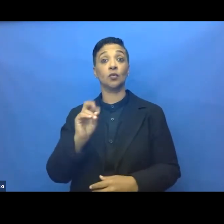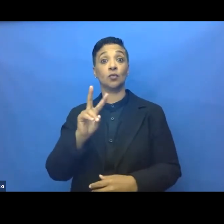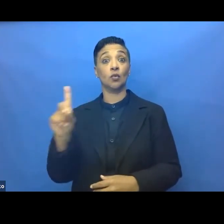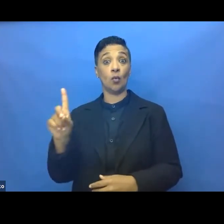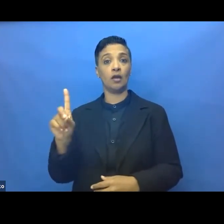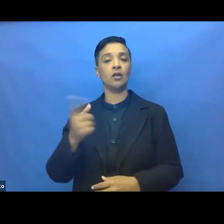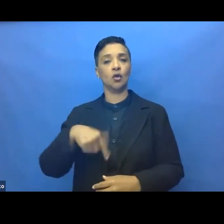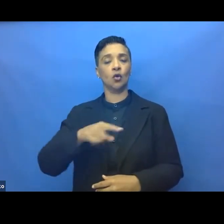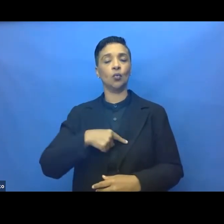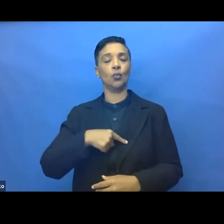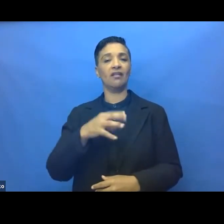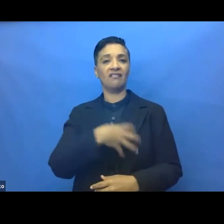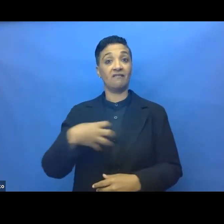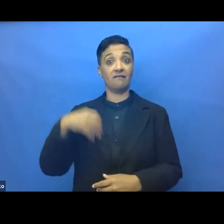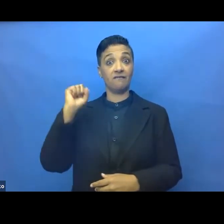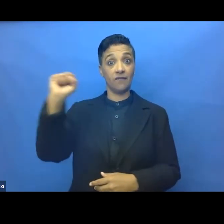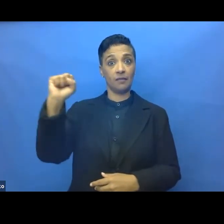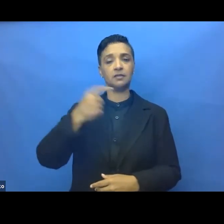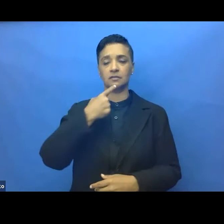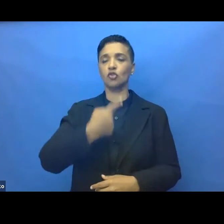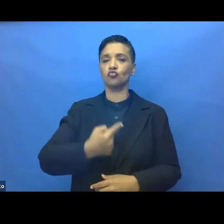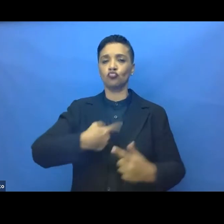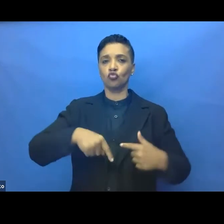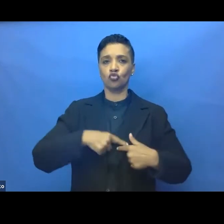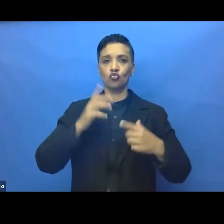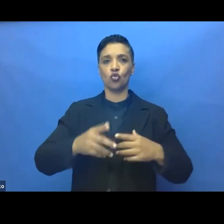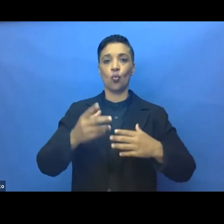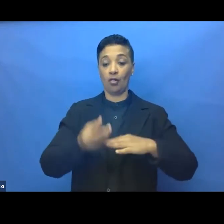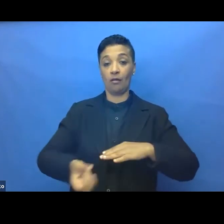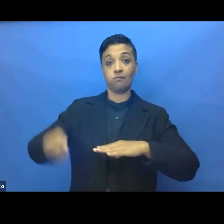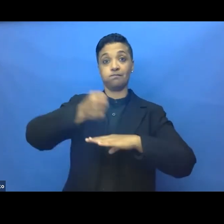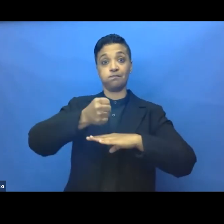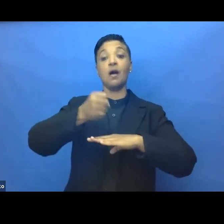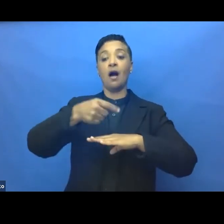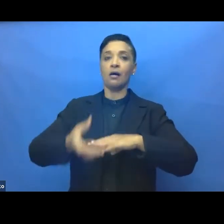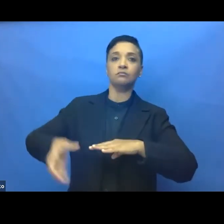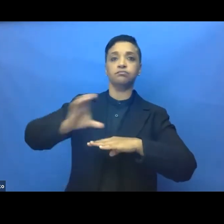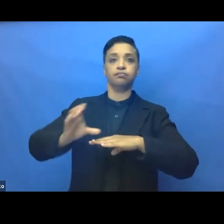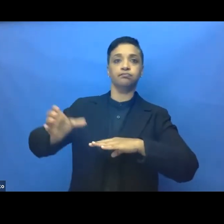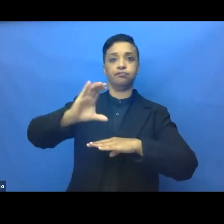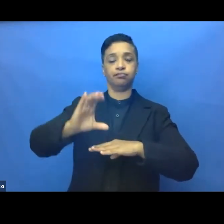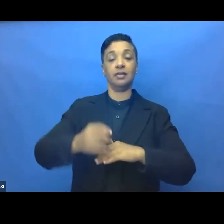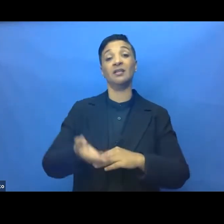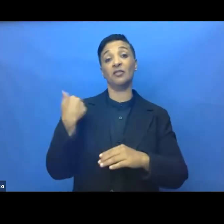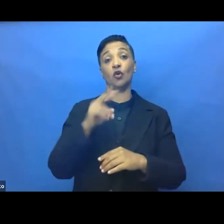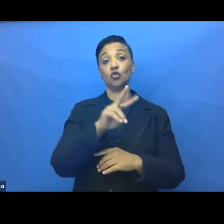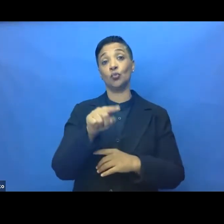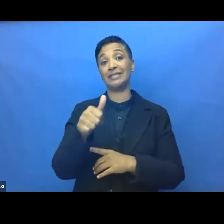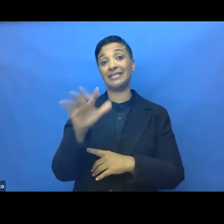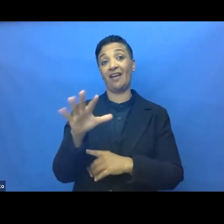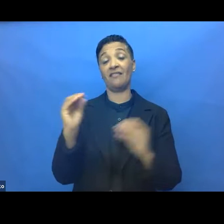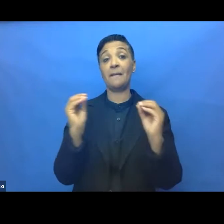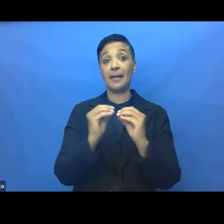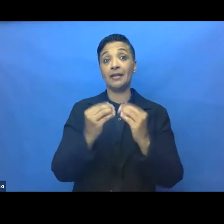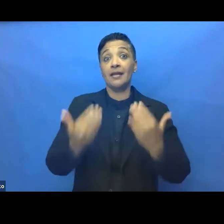aborder cette situation. Le Premier ministre Trudeau a annoncé le doublement du financement du Canada pour le climat,